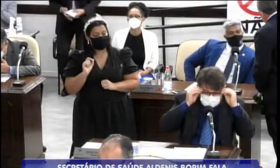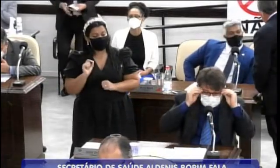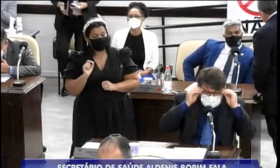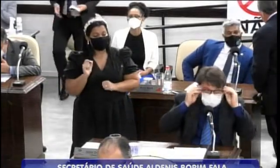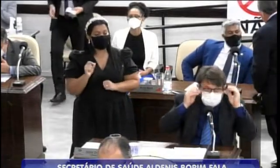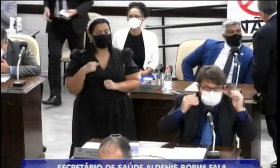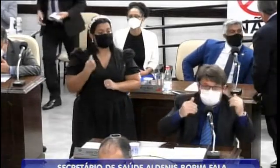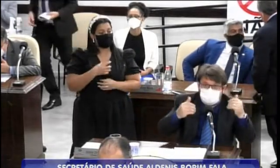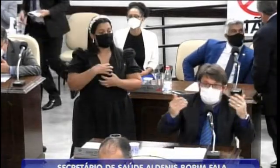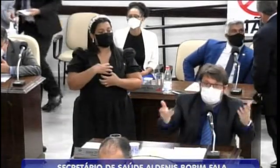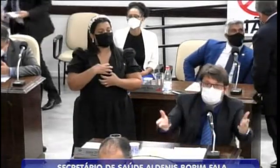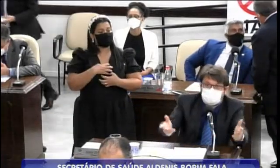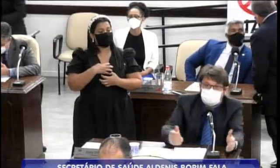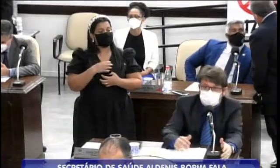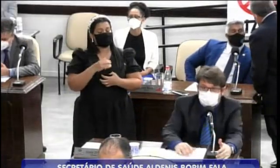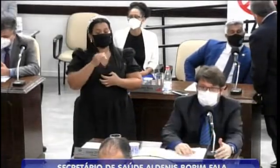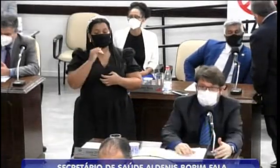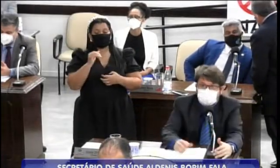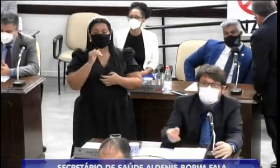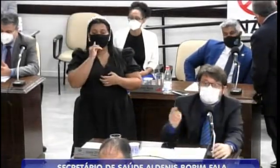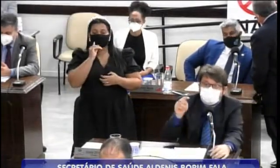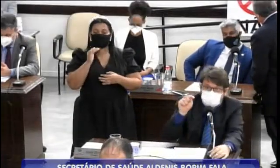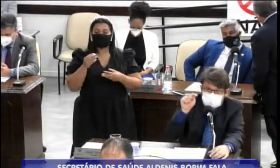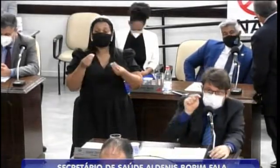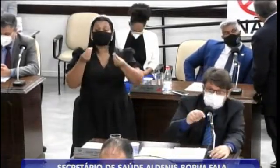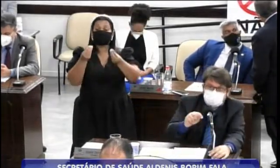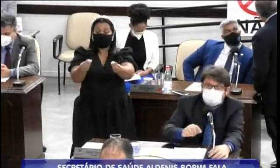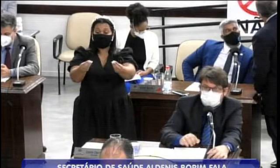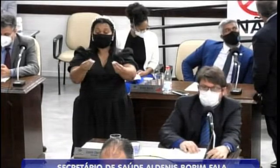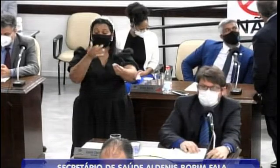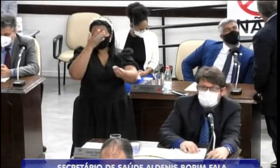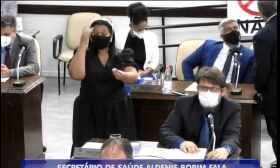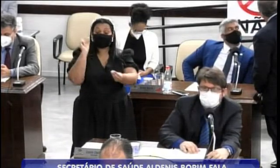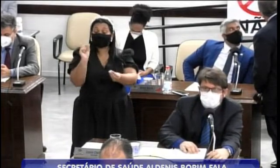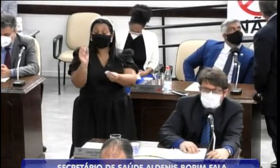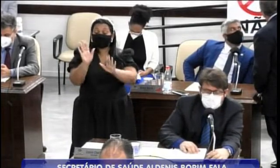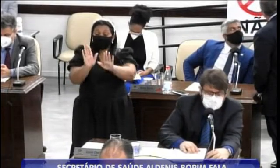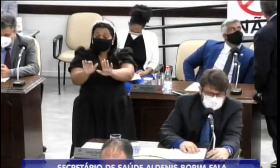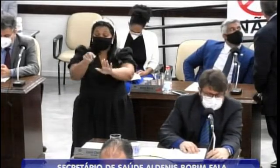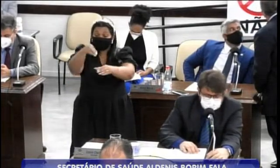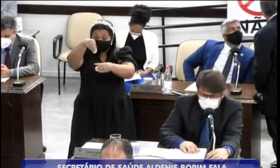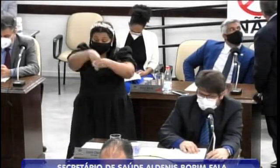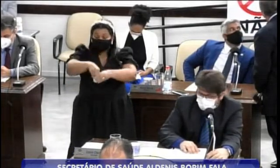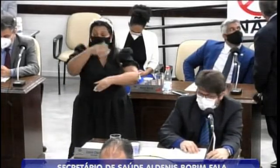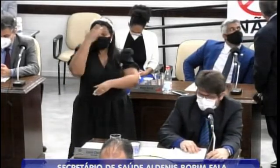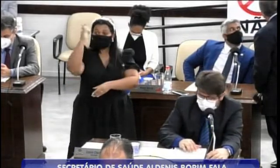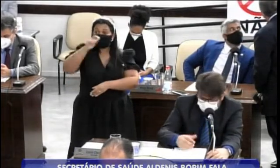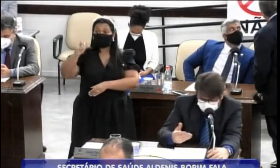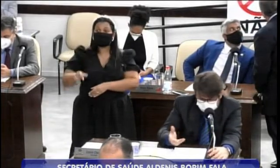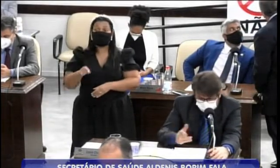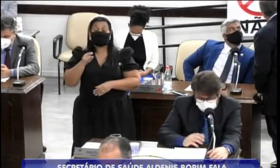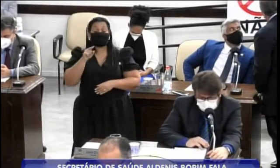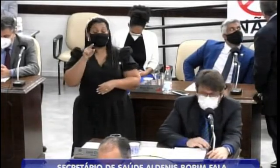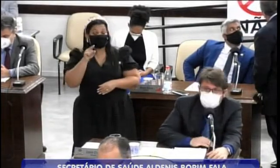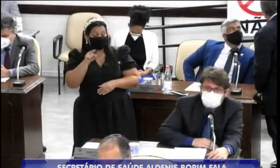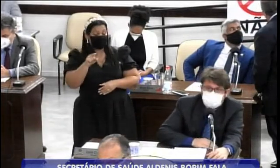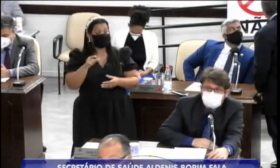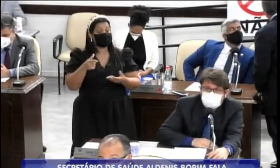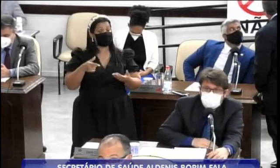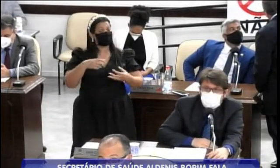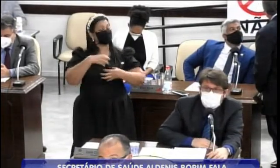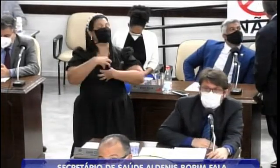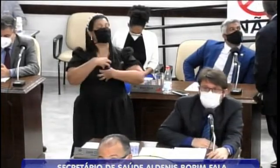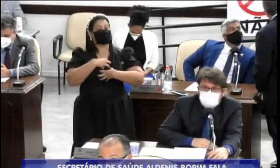que deixaremos de herança às pessoas, mas é o que deixamos nas pessoas, né? Conhecer o senhor foi um